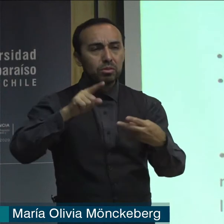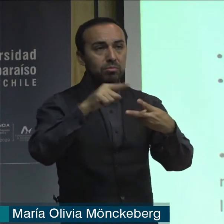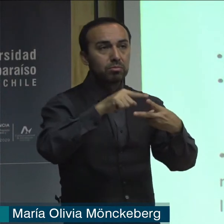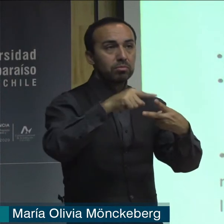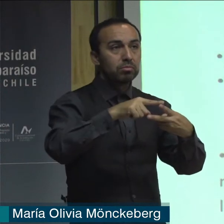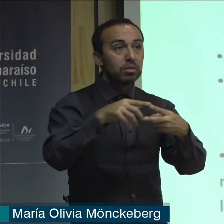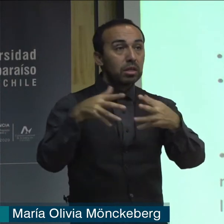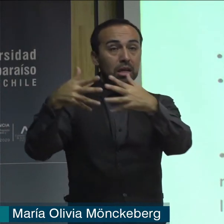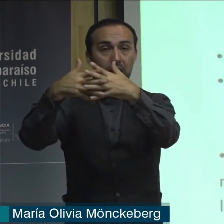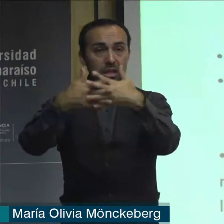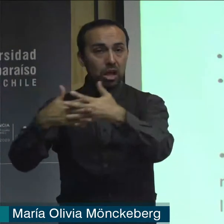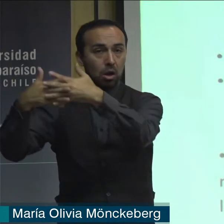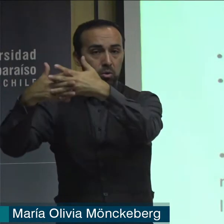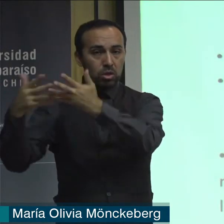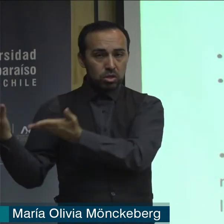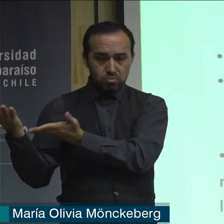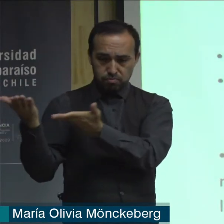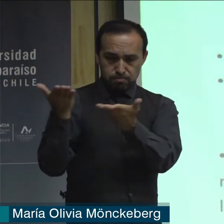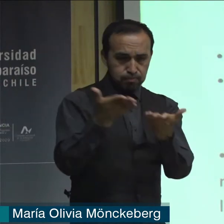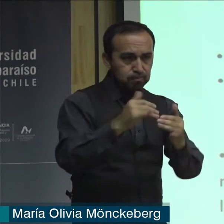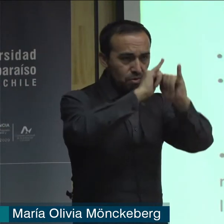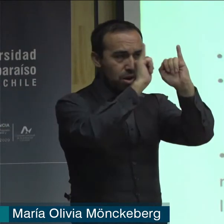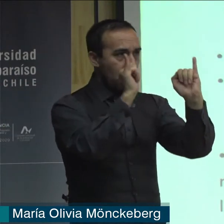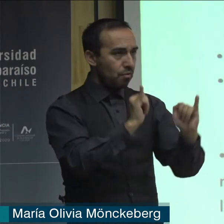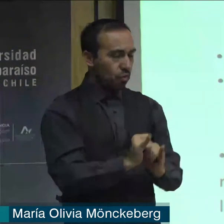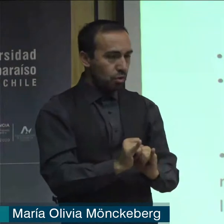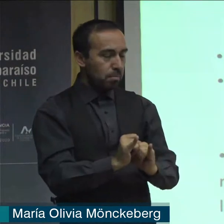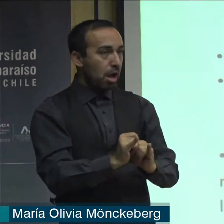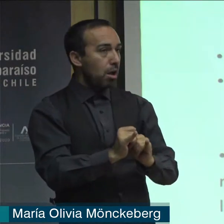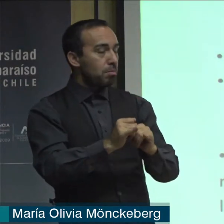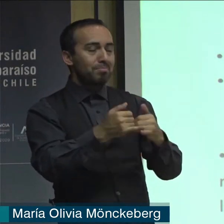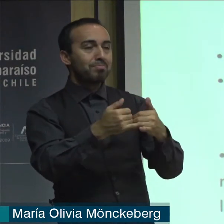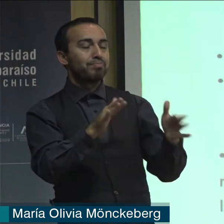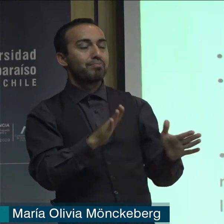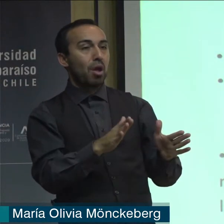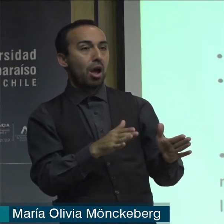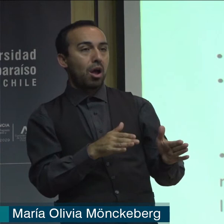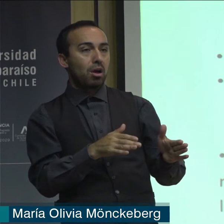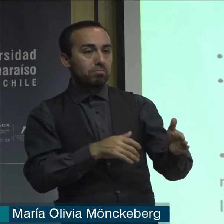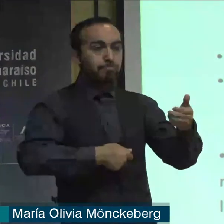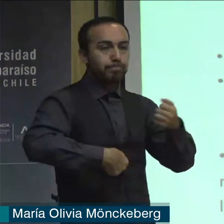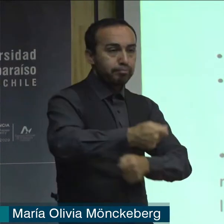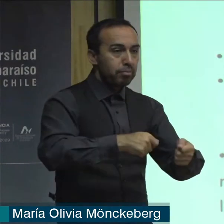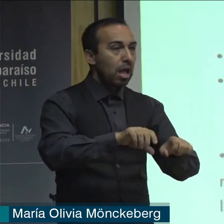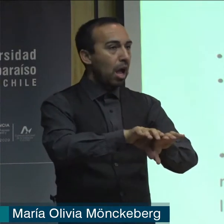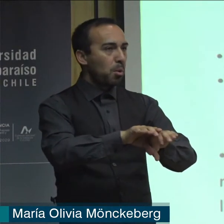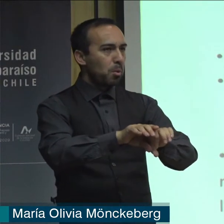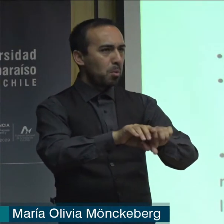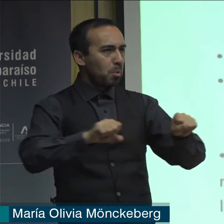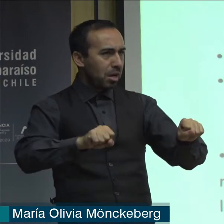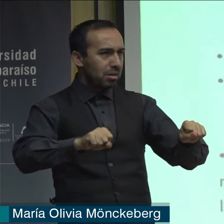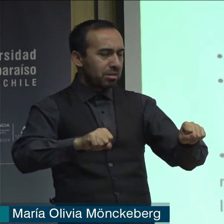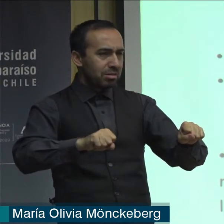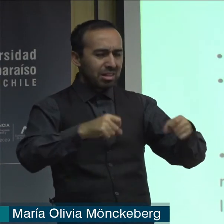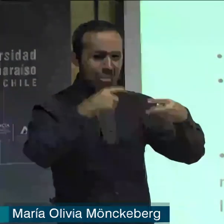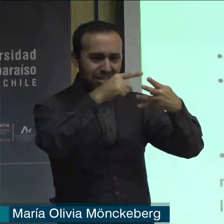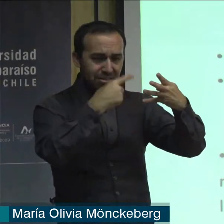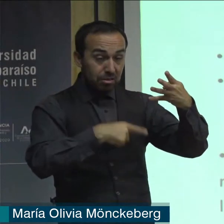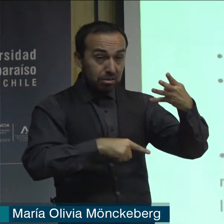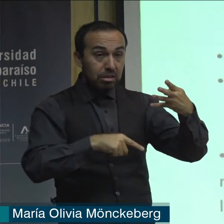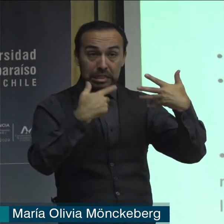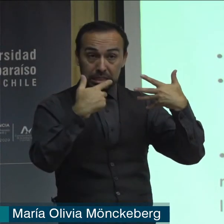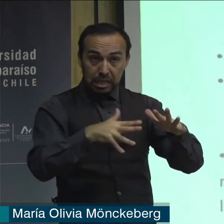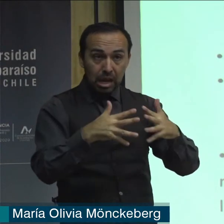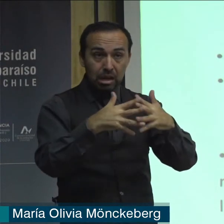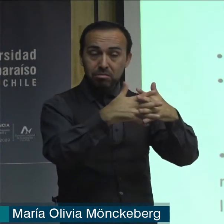del modelo neoliberal que se empezó a incubar desde la década del cincuenta con acuerdo ya estaba el monetarismo en Estados Unidos